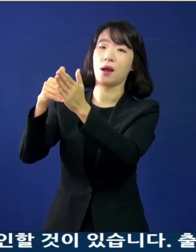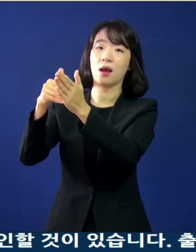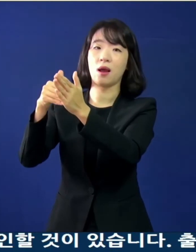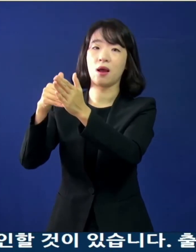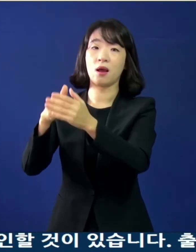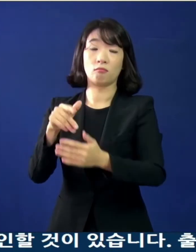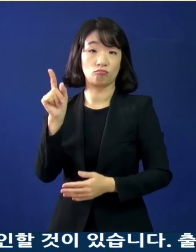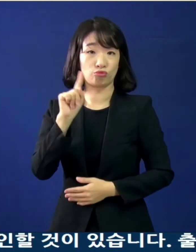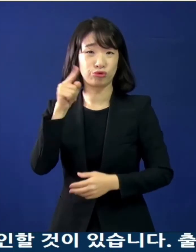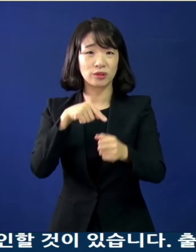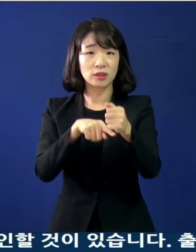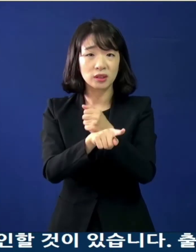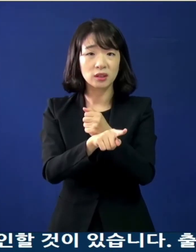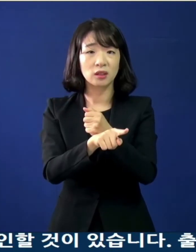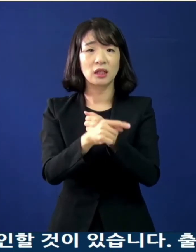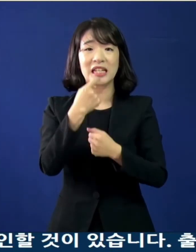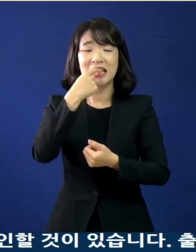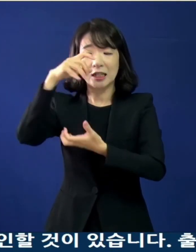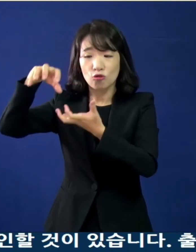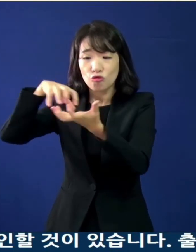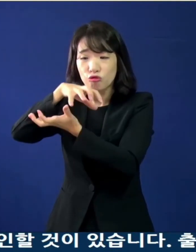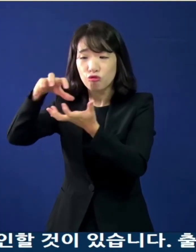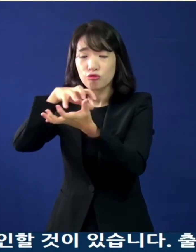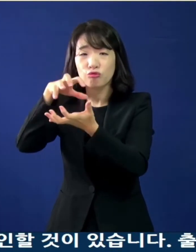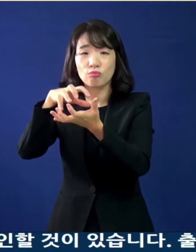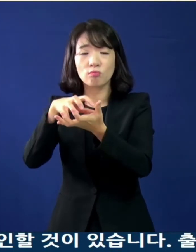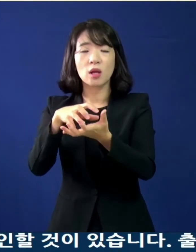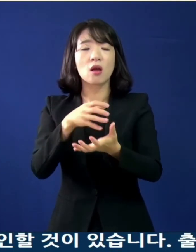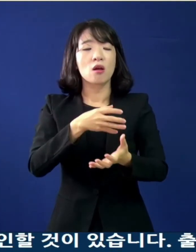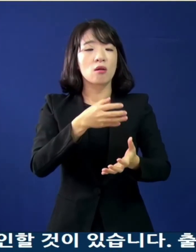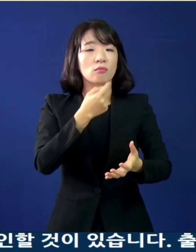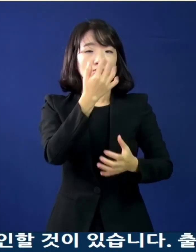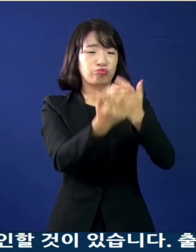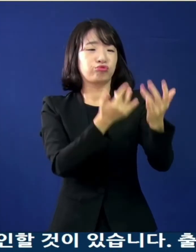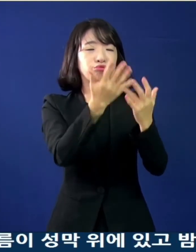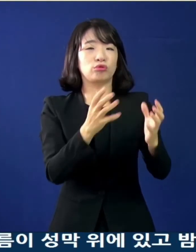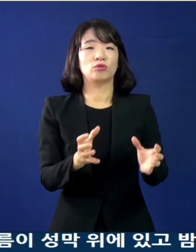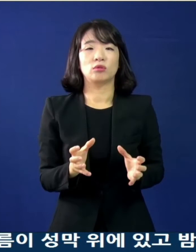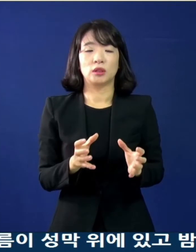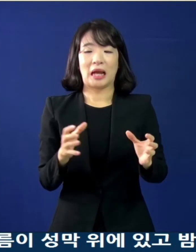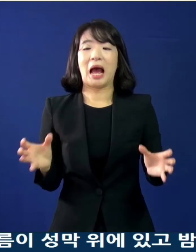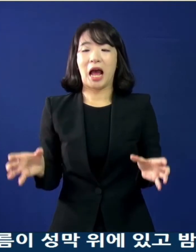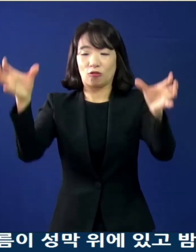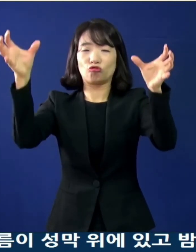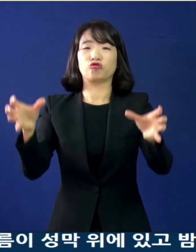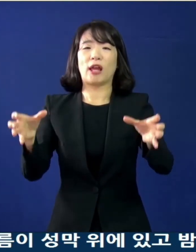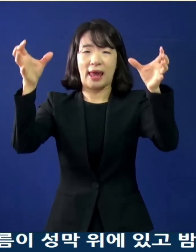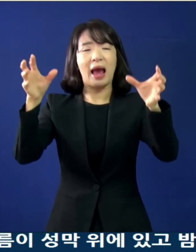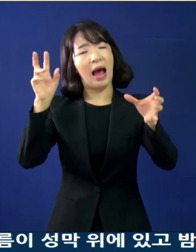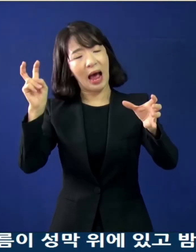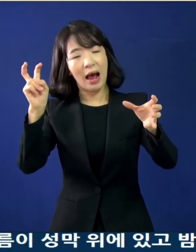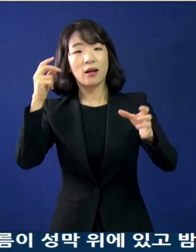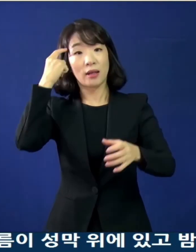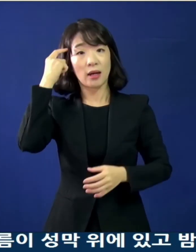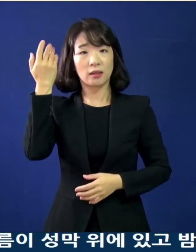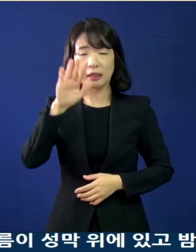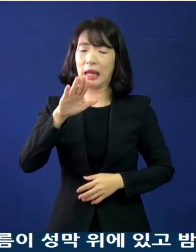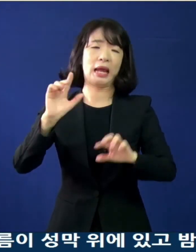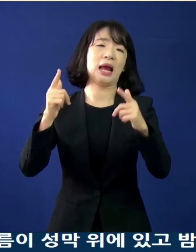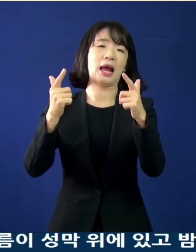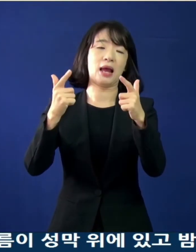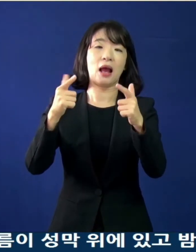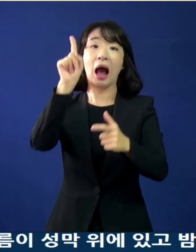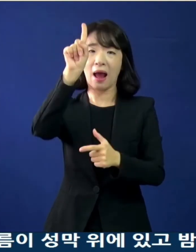뜻입니까? 여러분, 우리는 구름 기둥, 불 기둥 그러면 기둥이 두 개 있는 것처럼 생각하는데 아닙니다. 구름이 하나인 거예요.